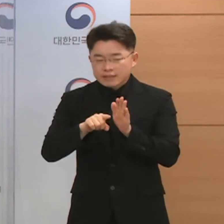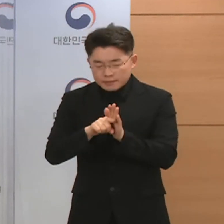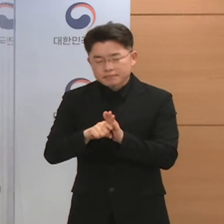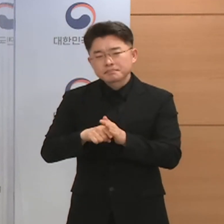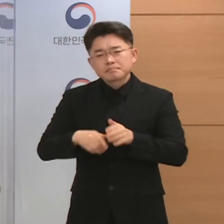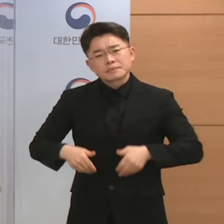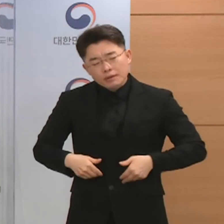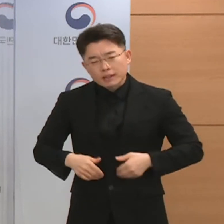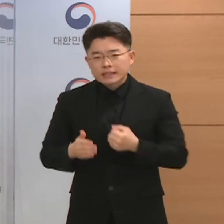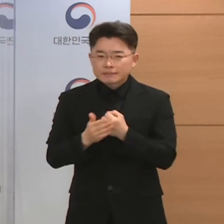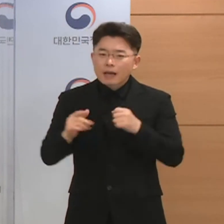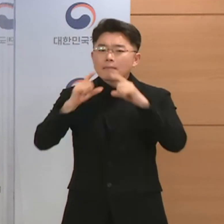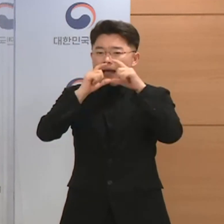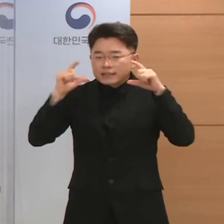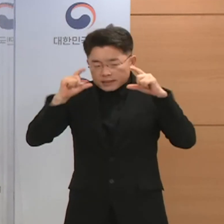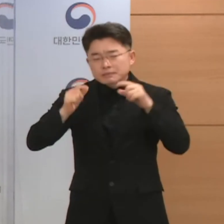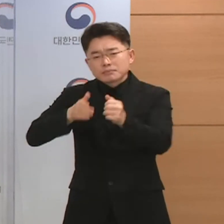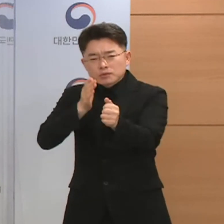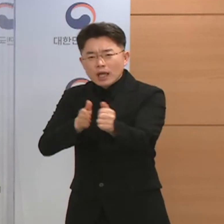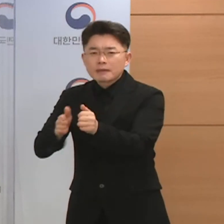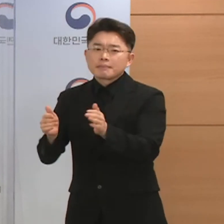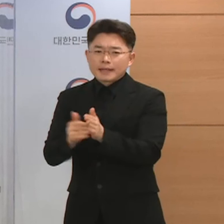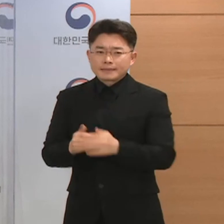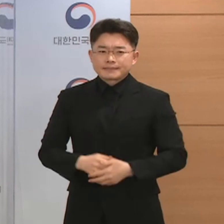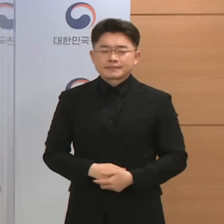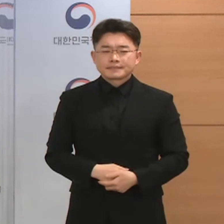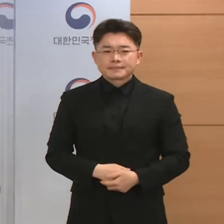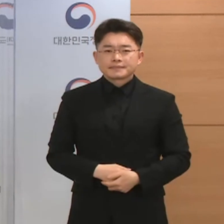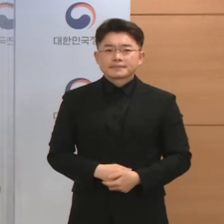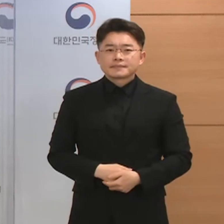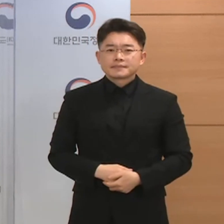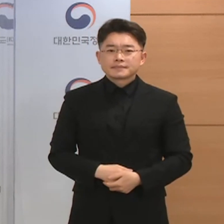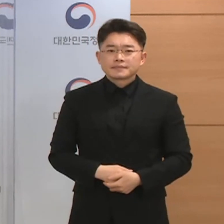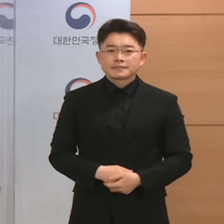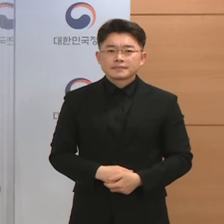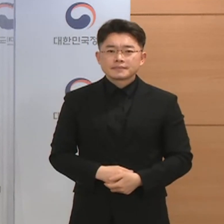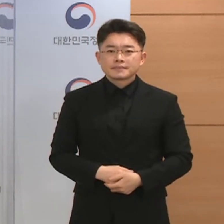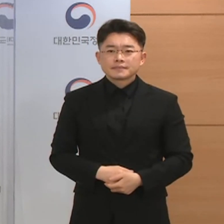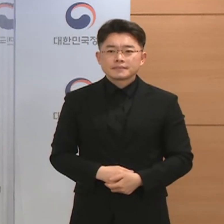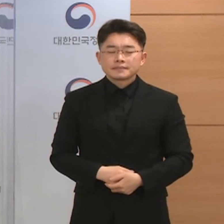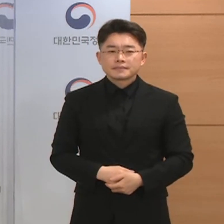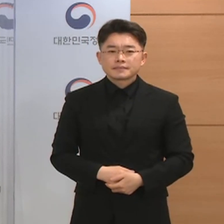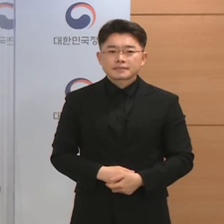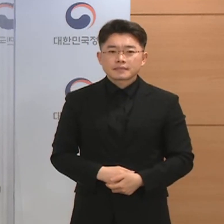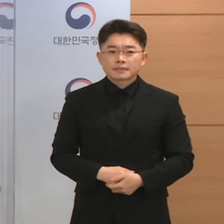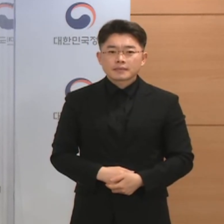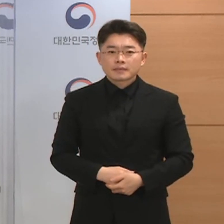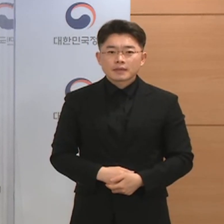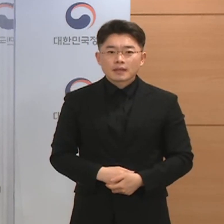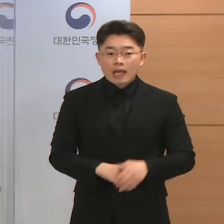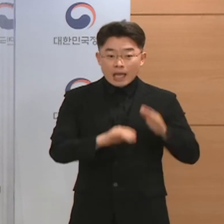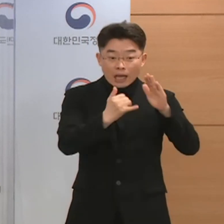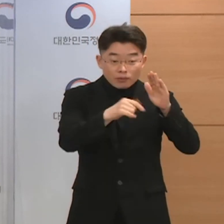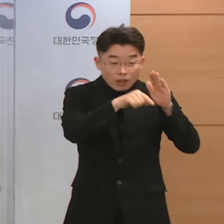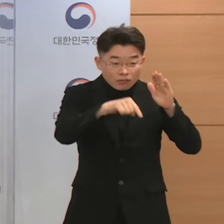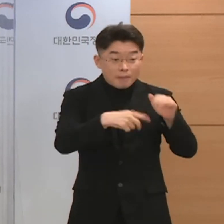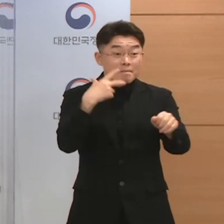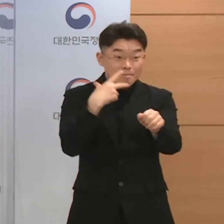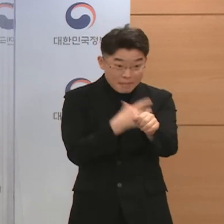좋겠다고 권고를 드리고 있었습니다. 질의하신 내용도 아마 예방접종을 하신 분들이 가족 중에 일부가 있다